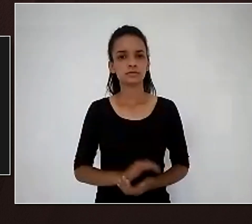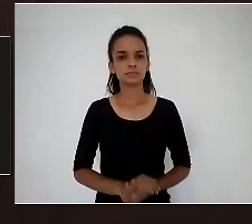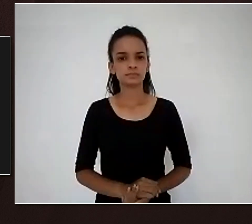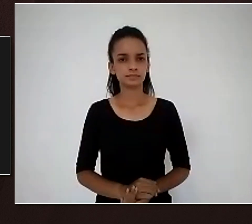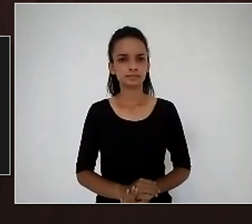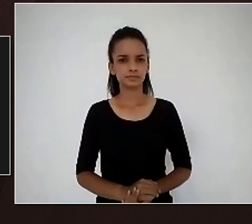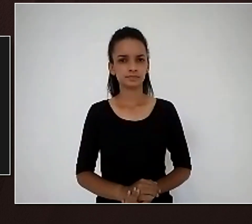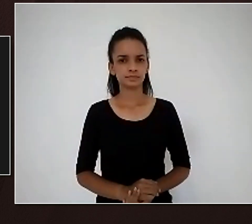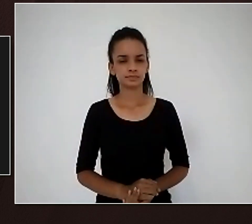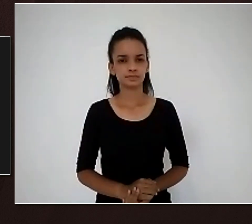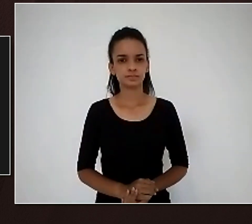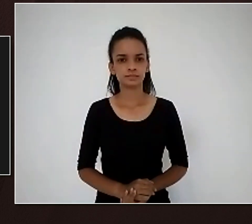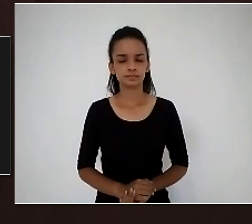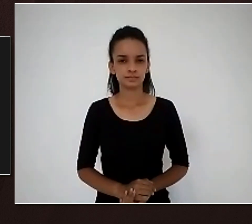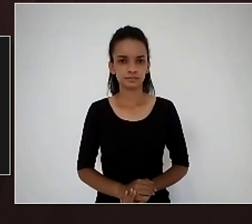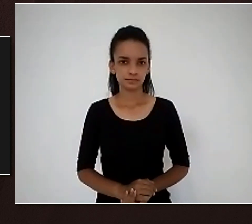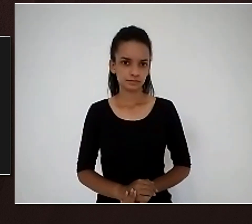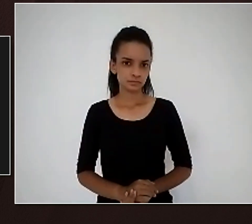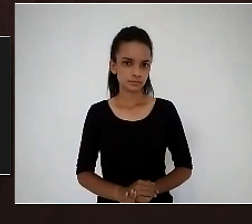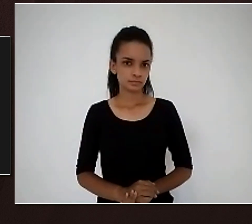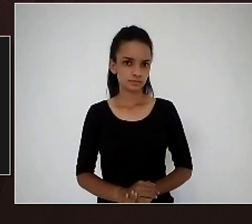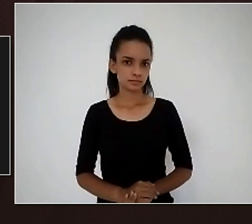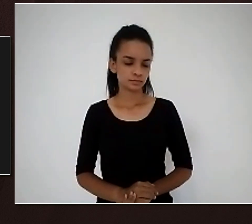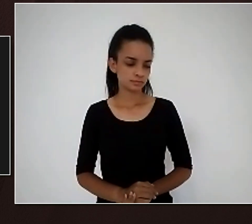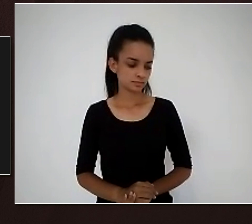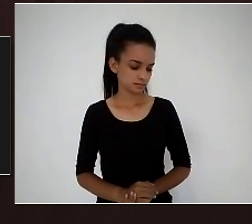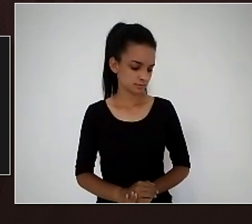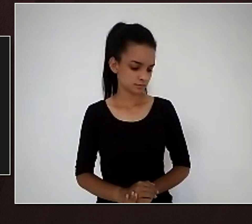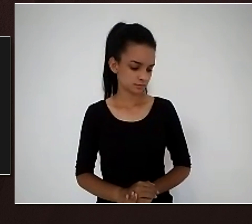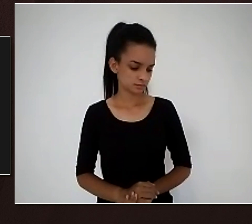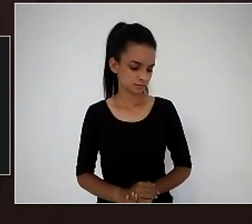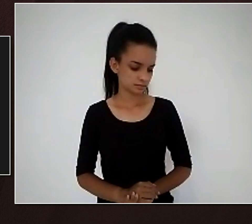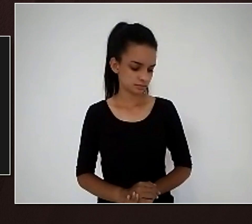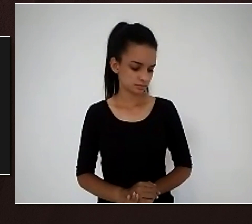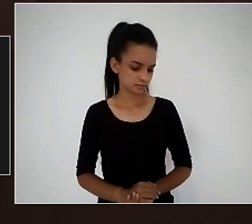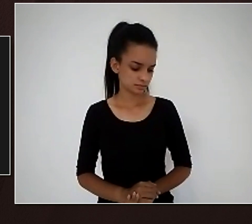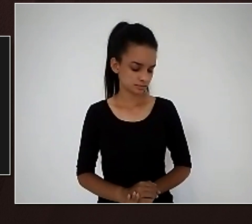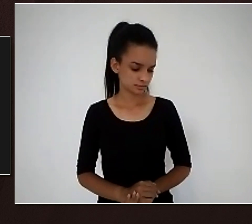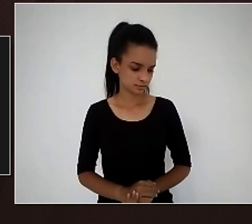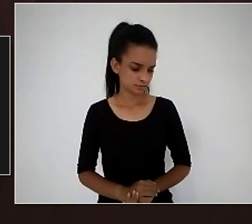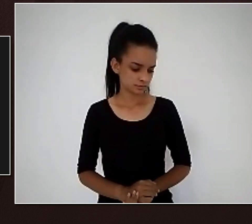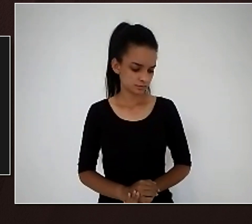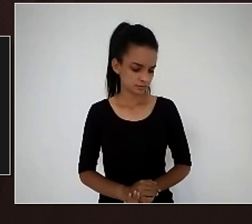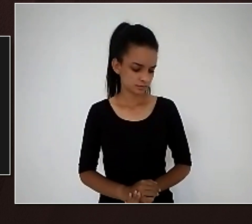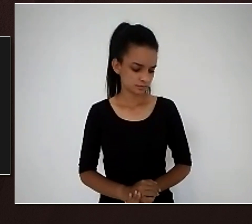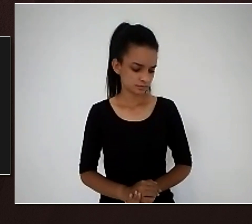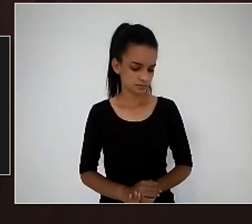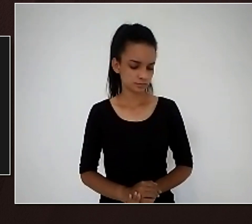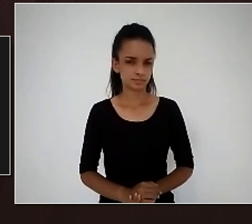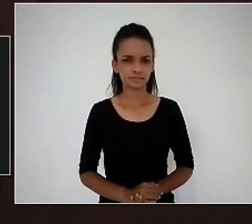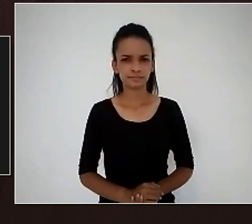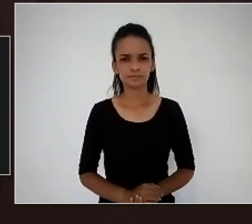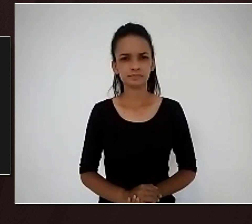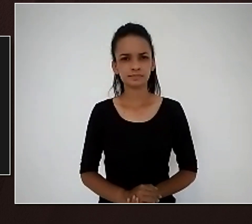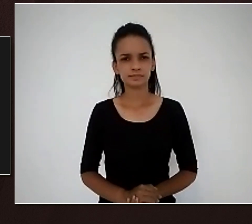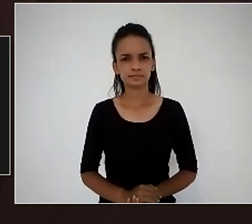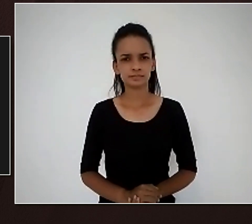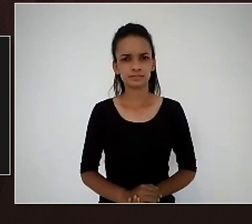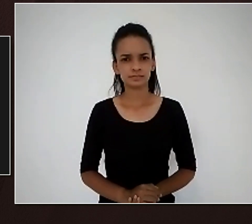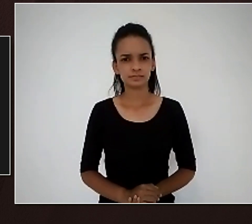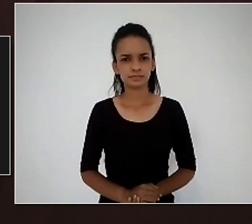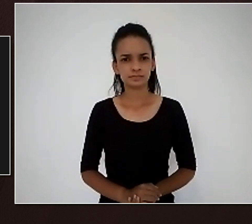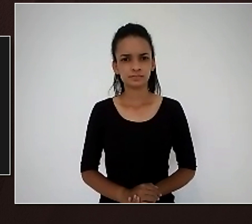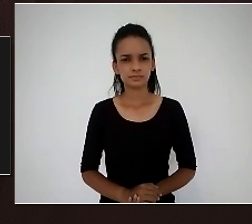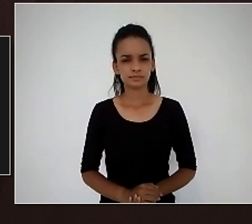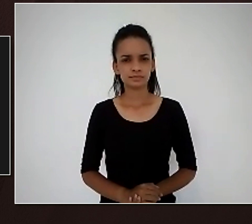perder, como decía el hermano, el primer amor, ¿no? No mirando todas las circunstancias, las dificultades